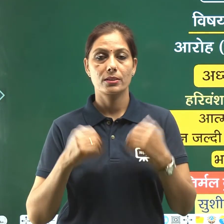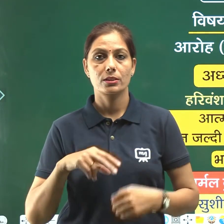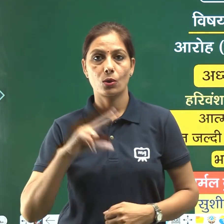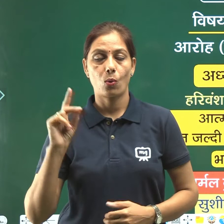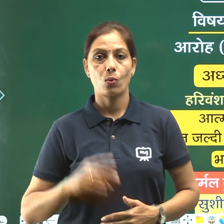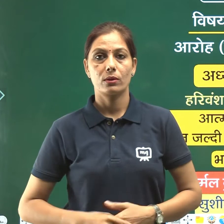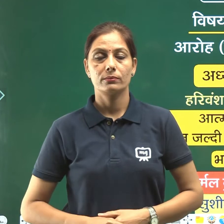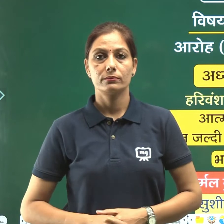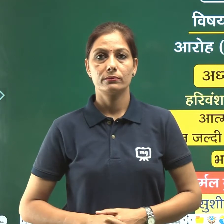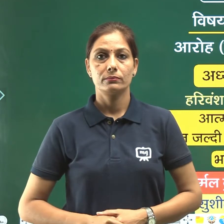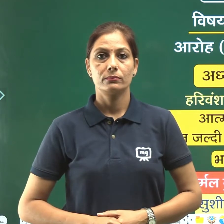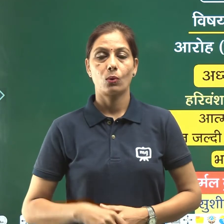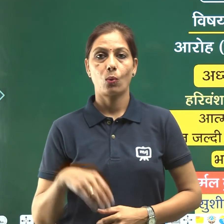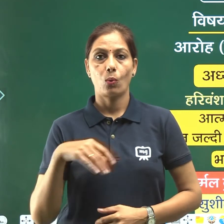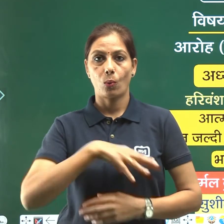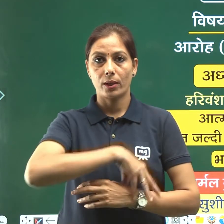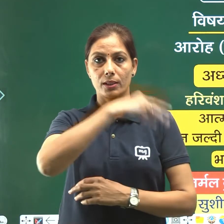और दिन